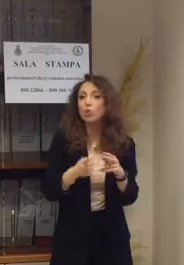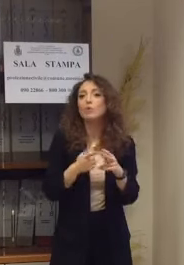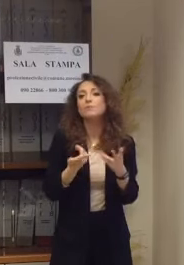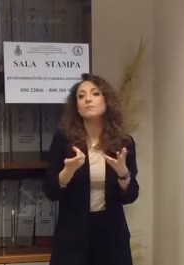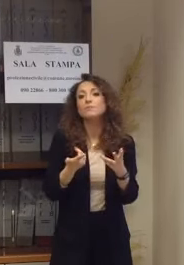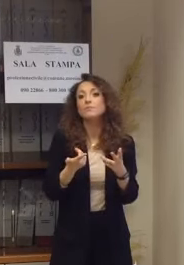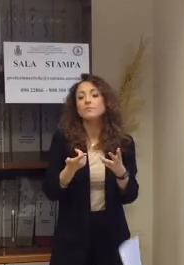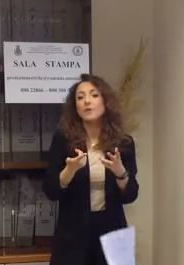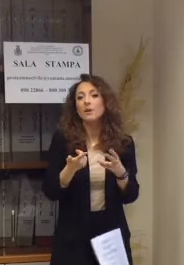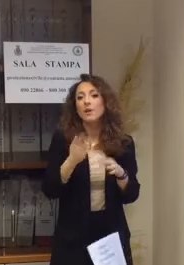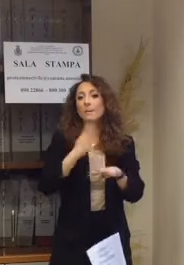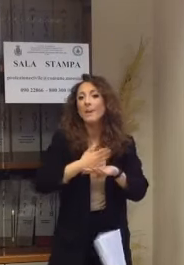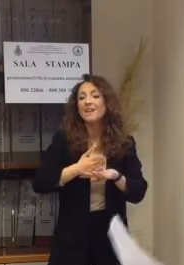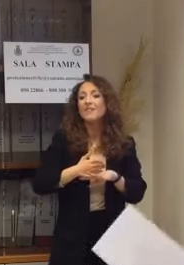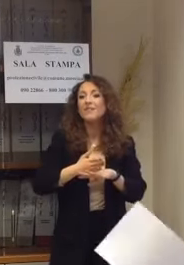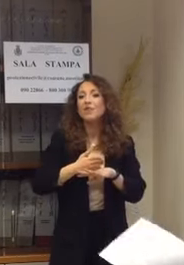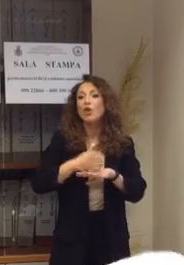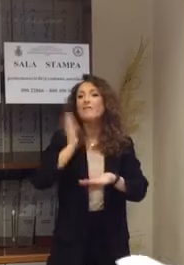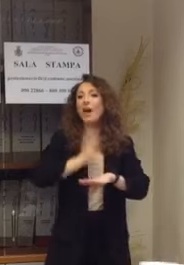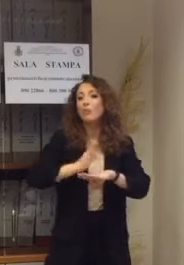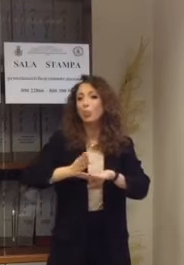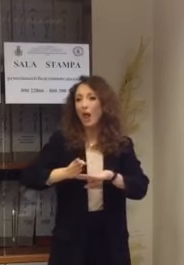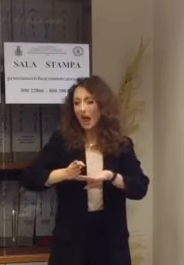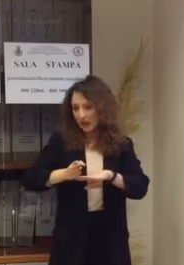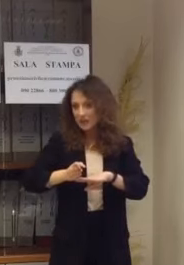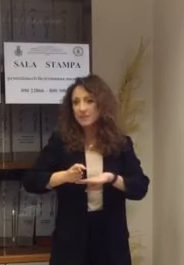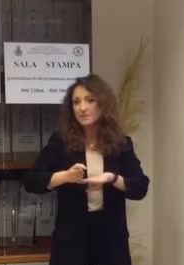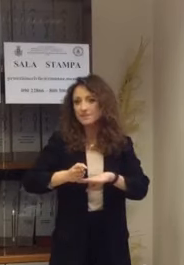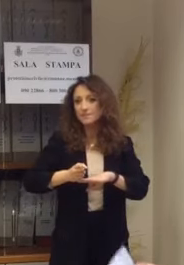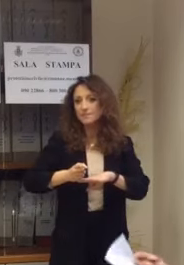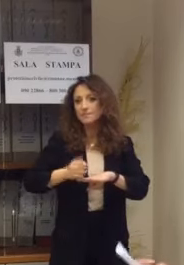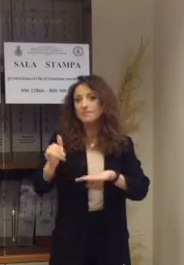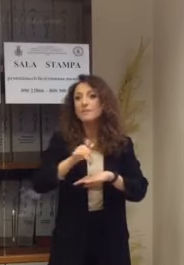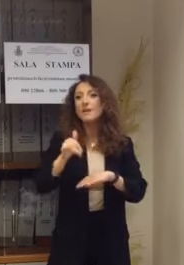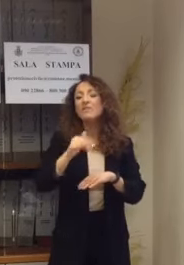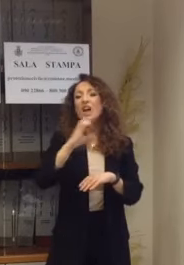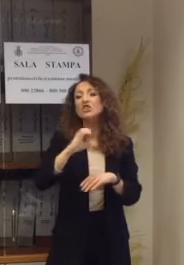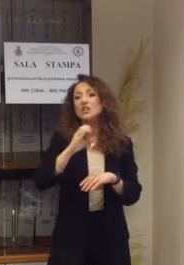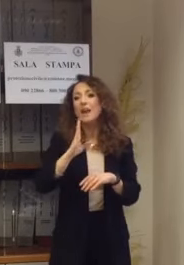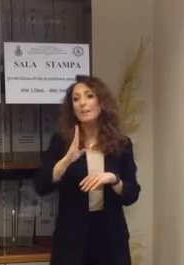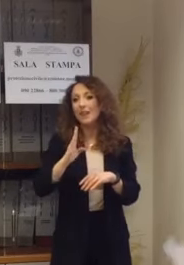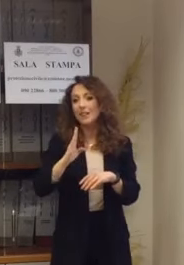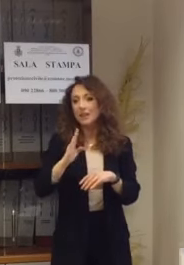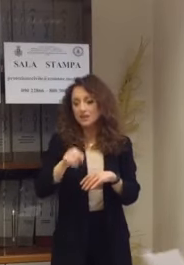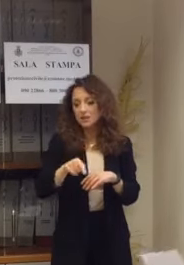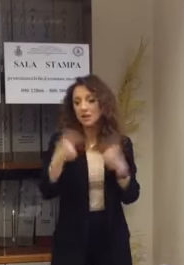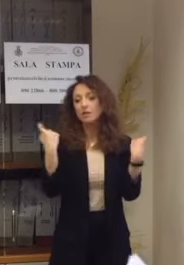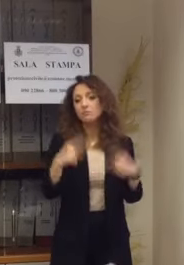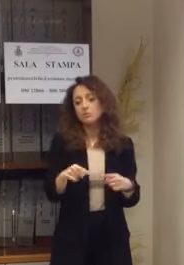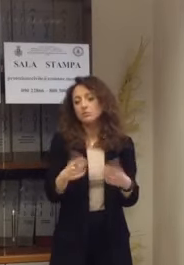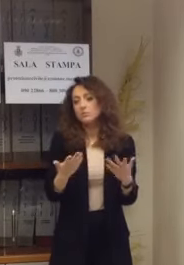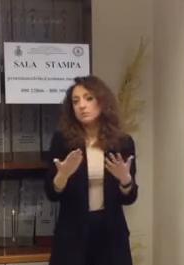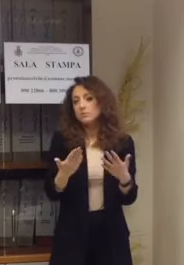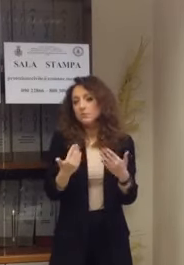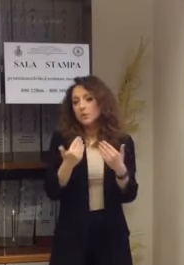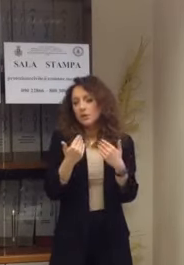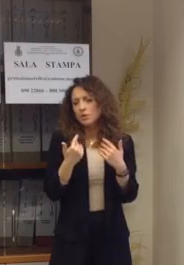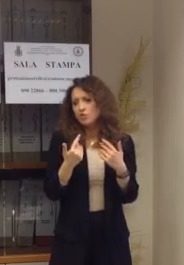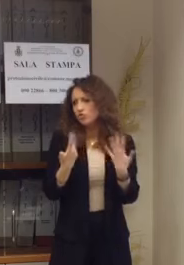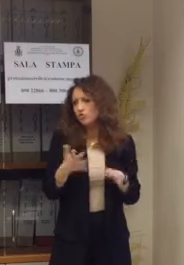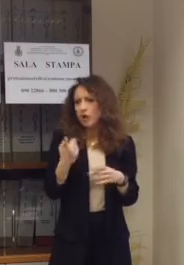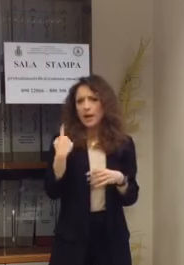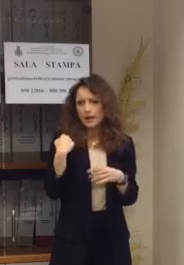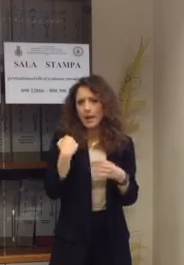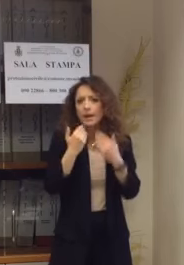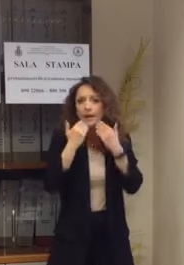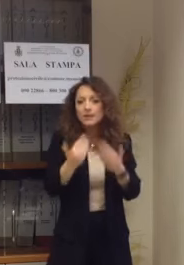Camaro, panificio Famulari di Via Cesare Battisti. Devo dire inoltre, di questo l'abbiamo ringraziato ieri, Lions, l'ha ringraziato